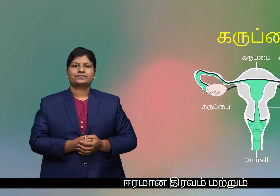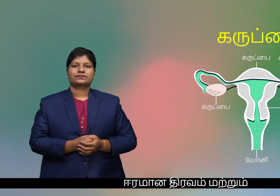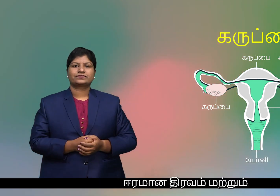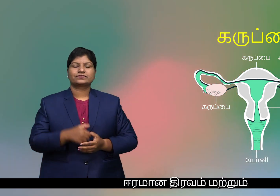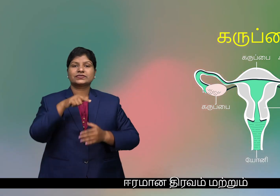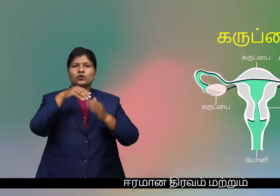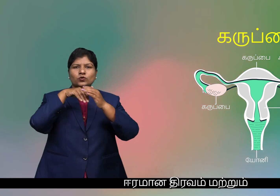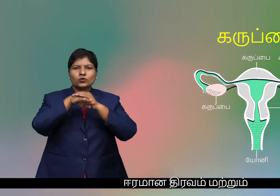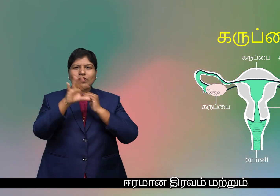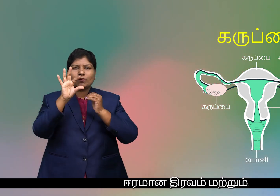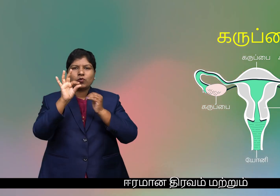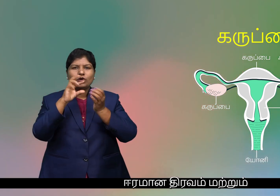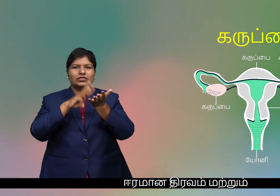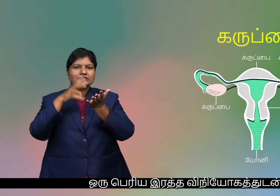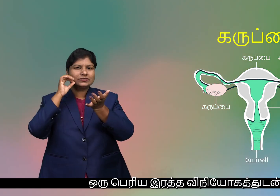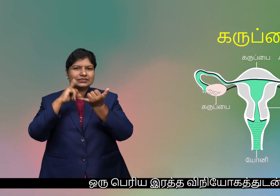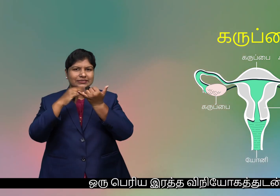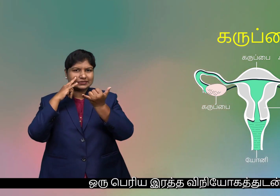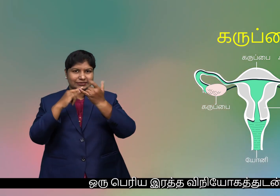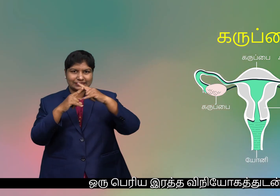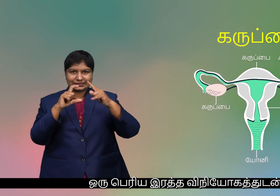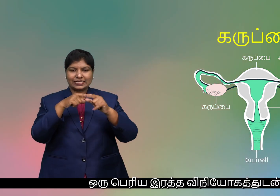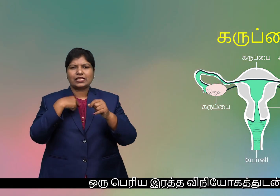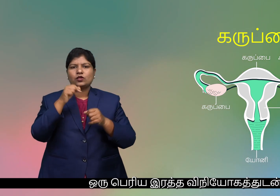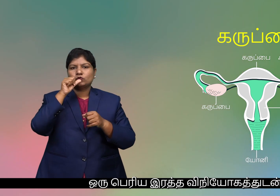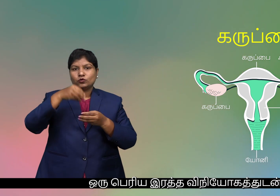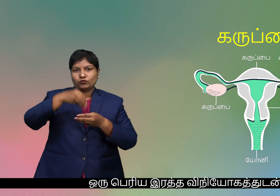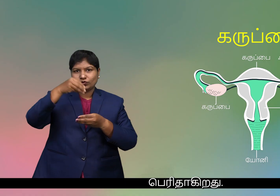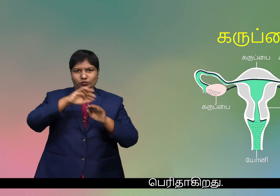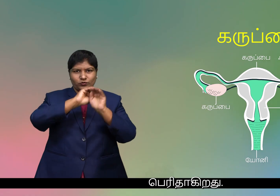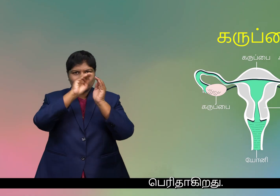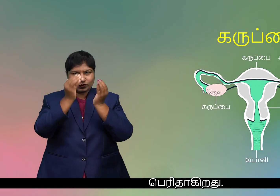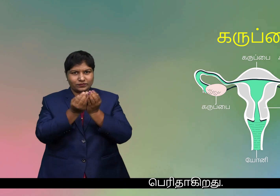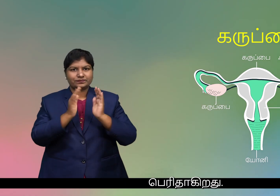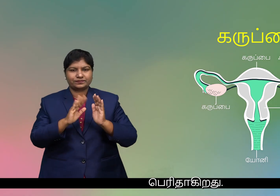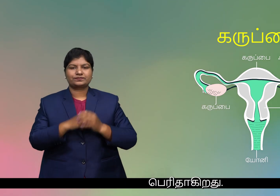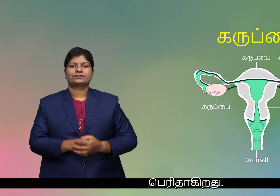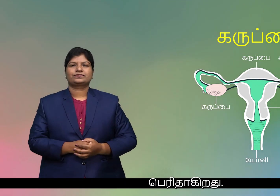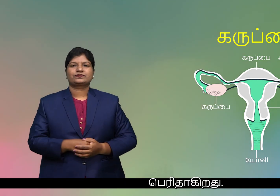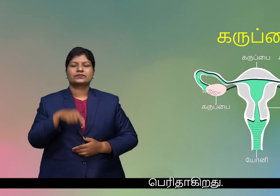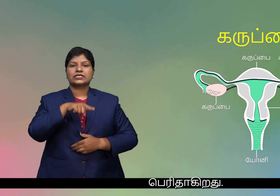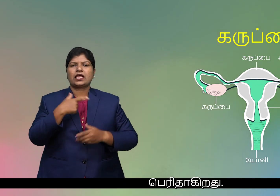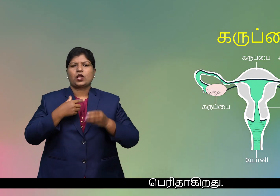மற்றும் ஈரமான திரவம் மற்றும் ஒரு பெரிய இரத்த விநியோகத்துடன் பெரிதாகிறது.